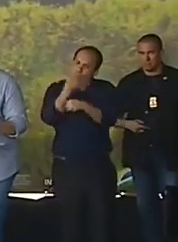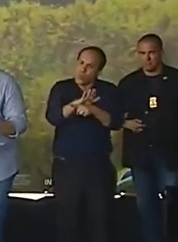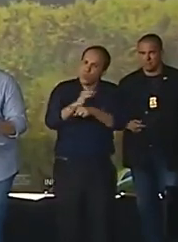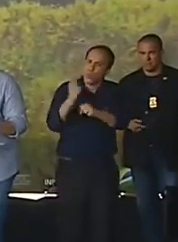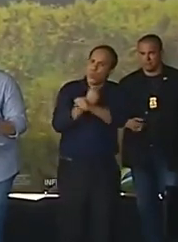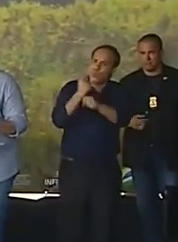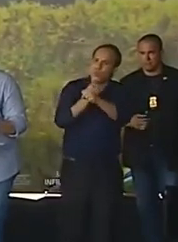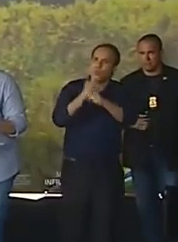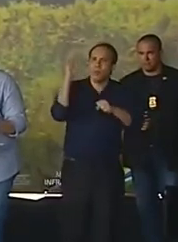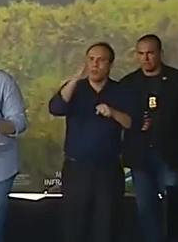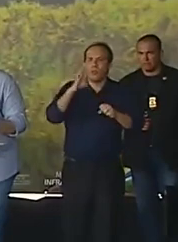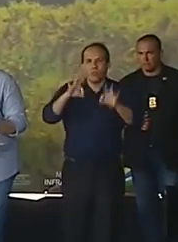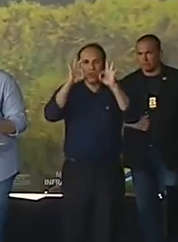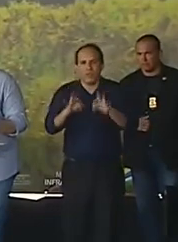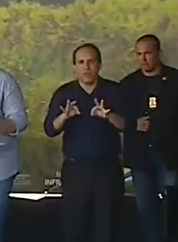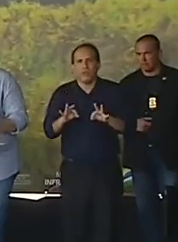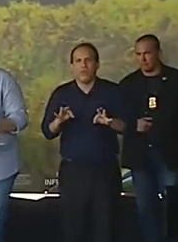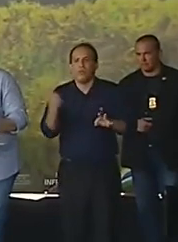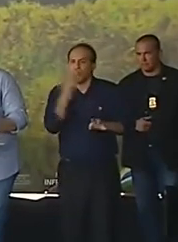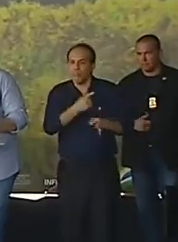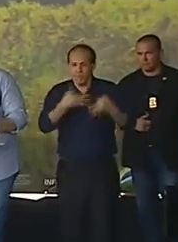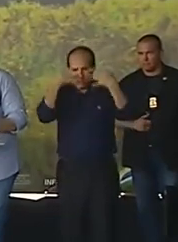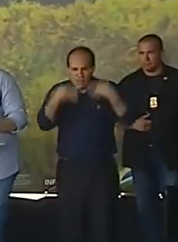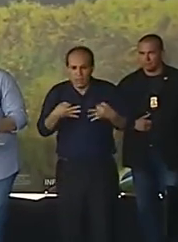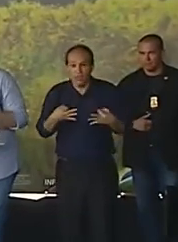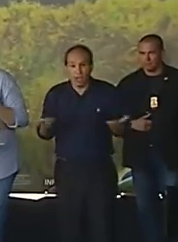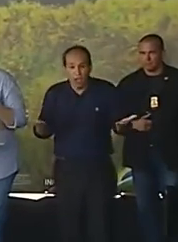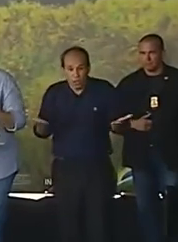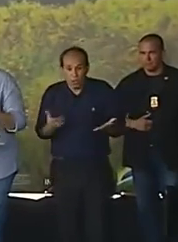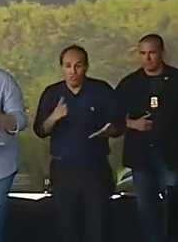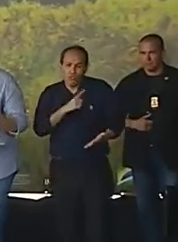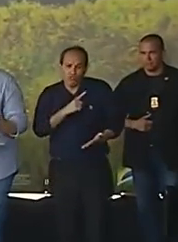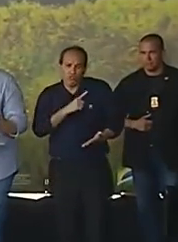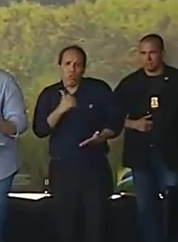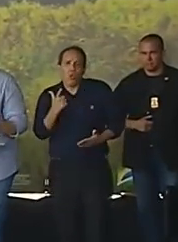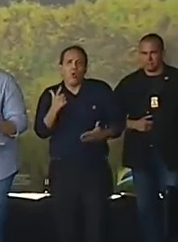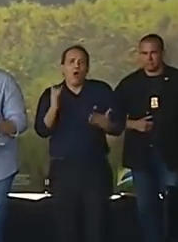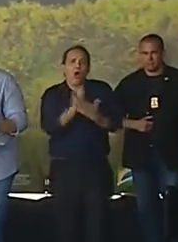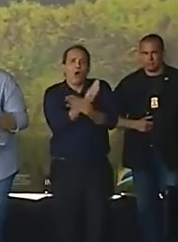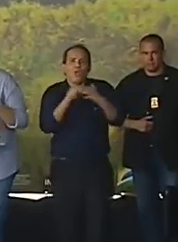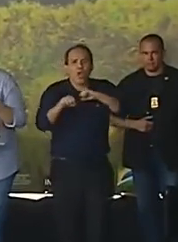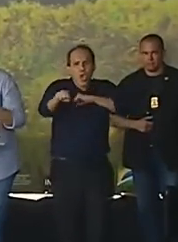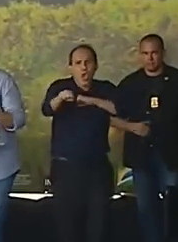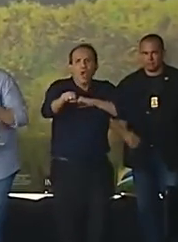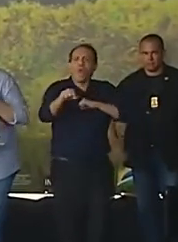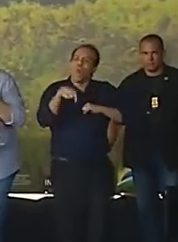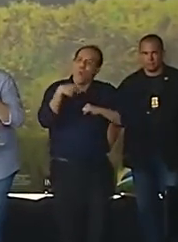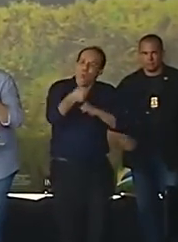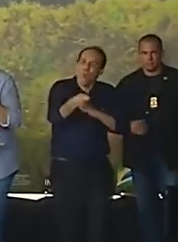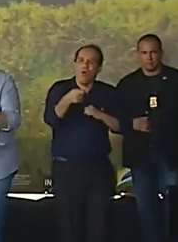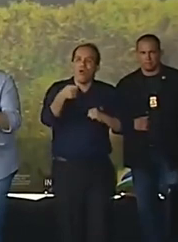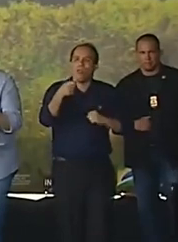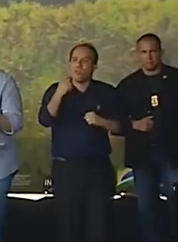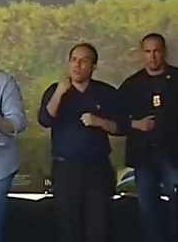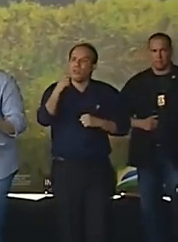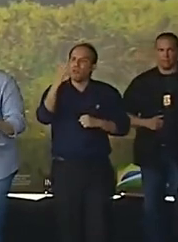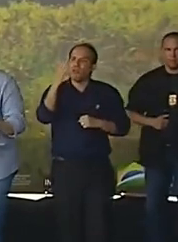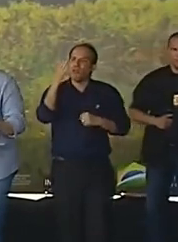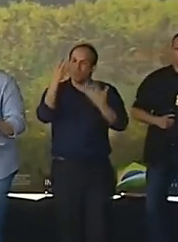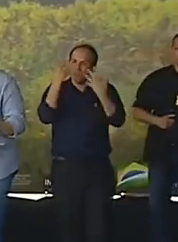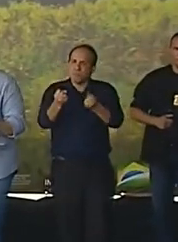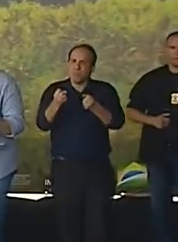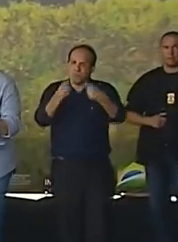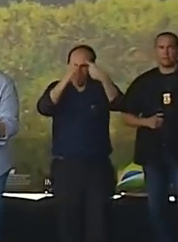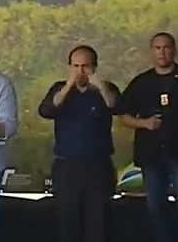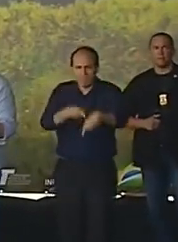que dá certo. Nós temos agora novos heróis que chamaram, que acreditaram no